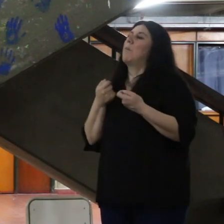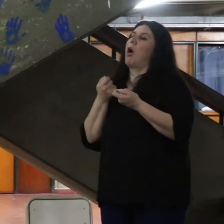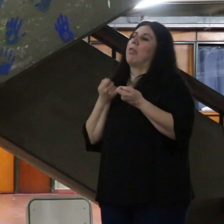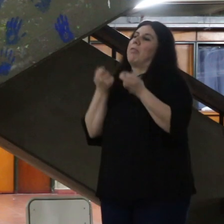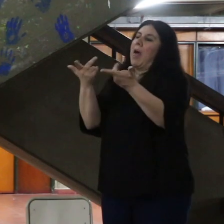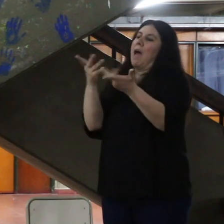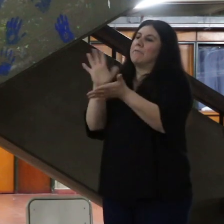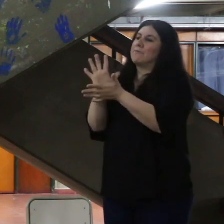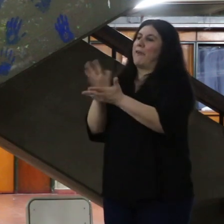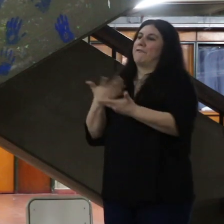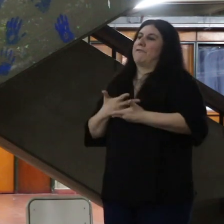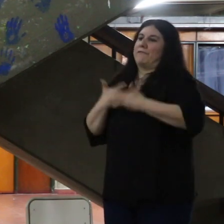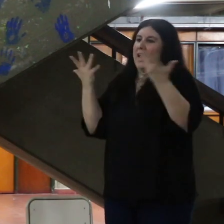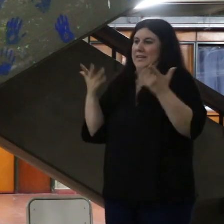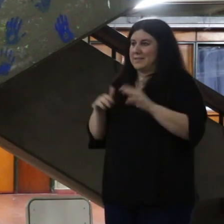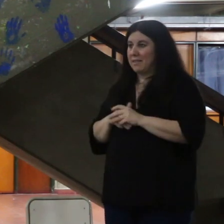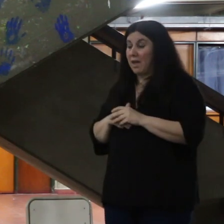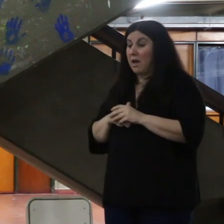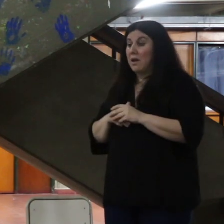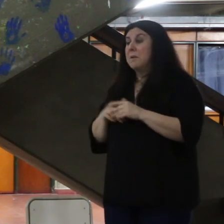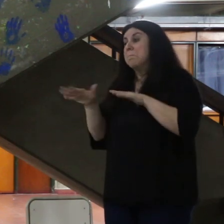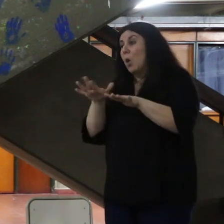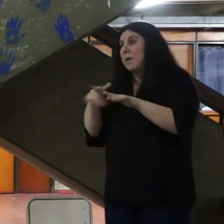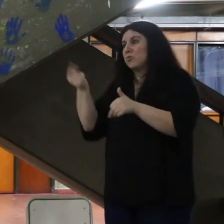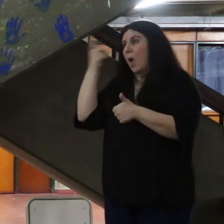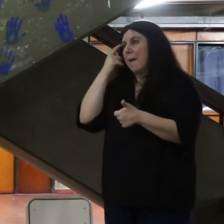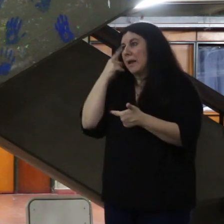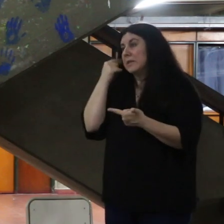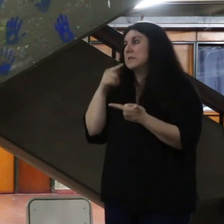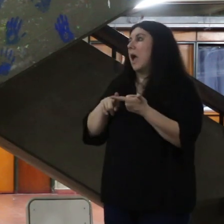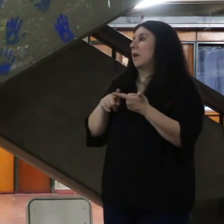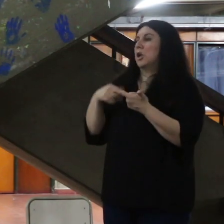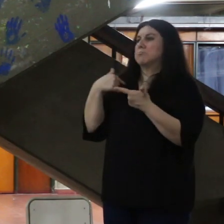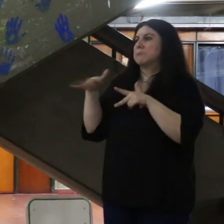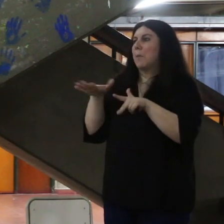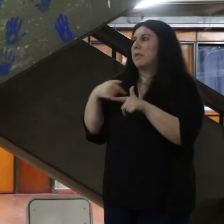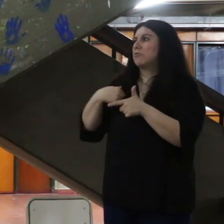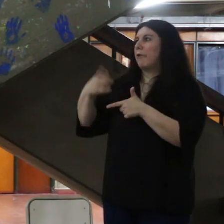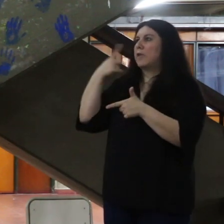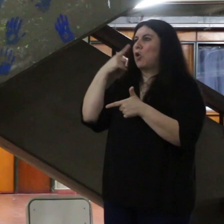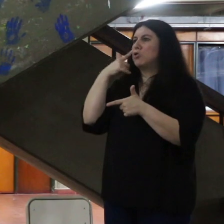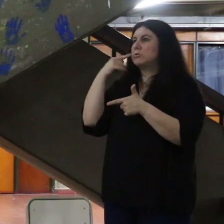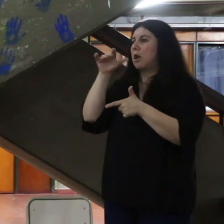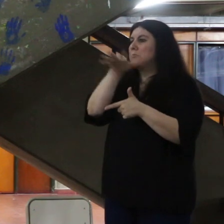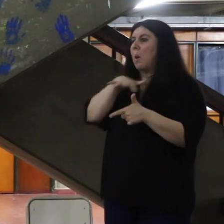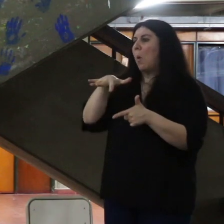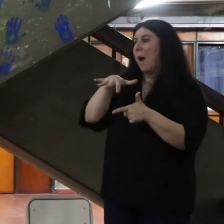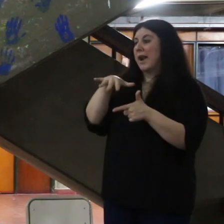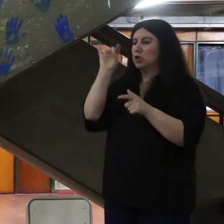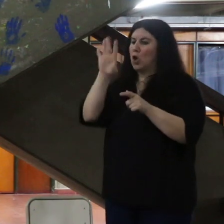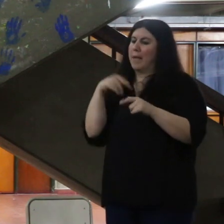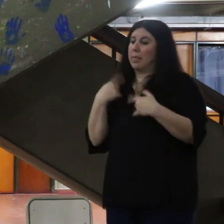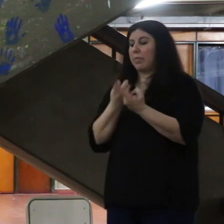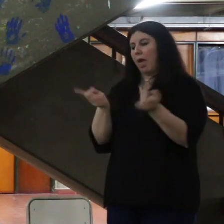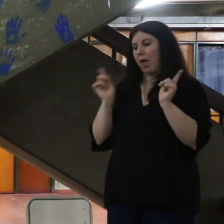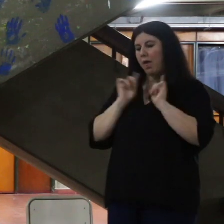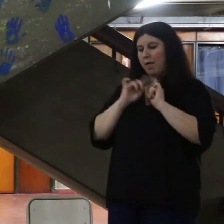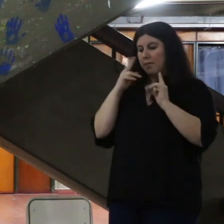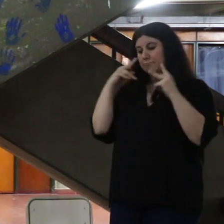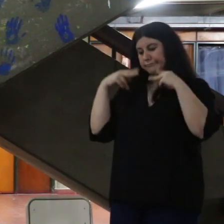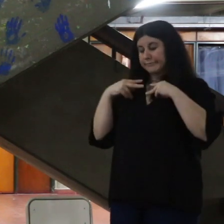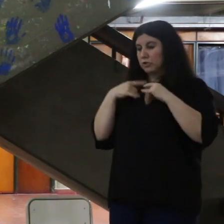felicidad, momentos de aprendizaje, momentos de conocer otros mundos, ¿sí?, que no es mi mundo más